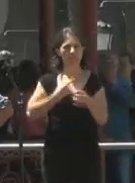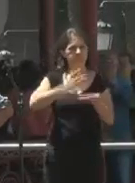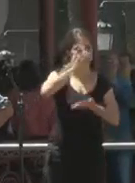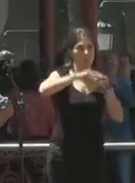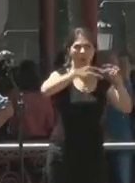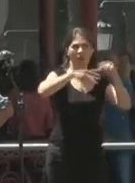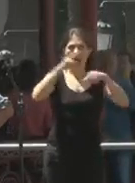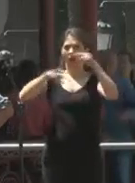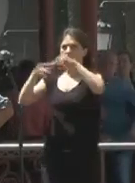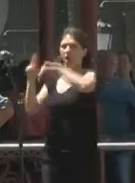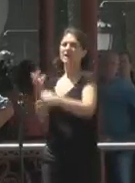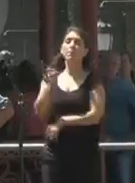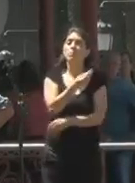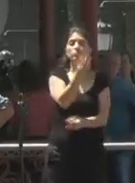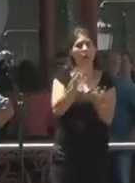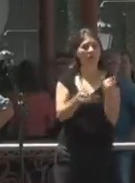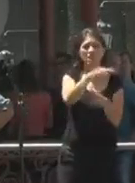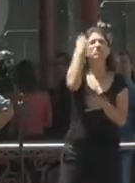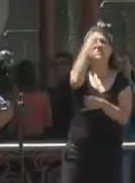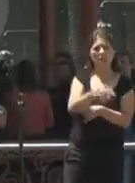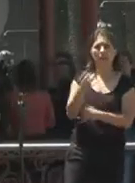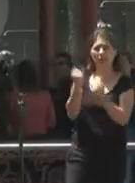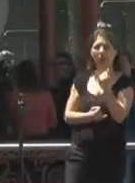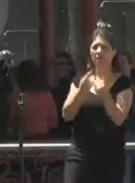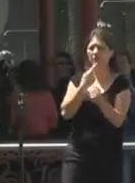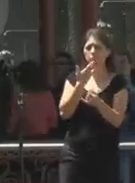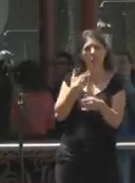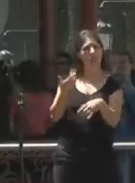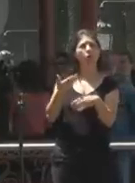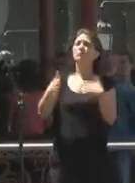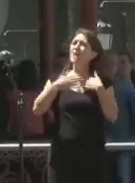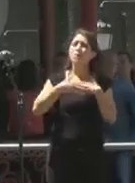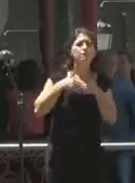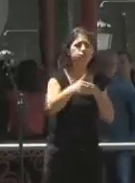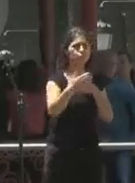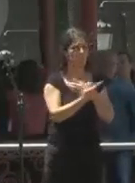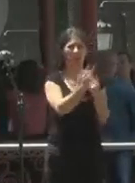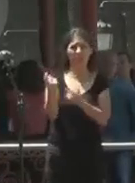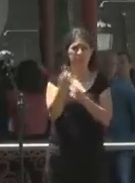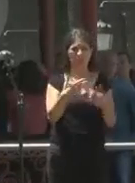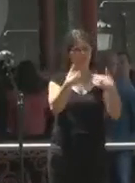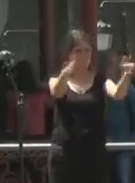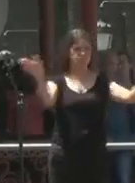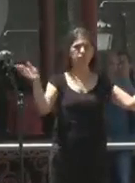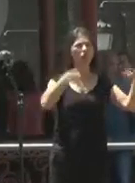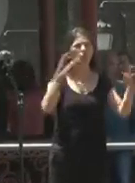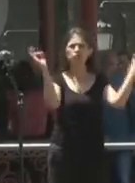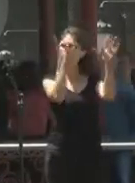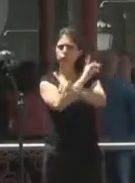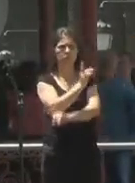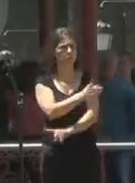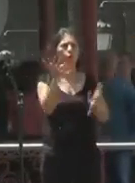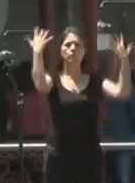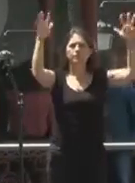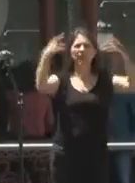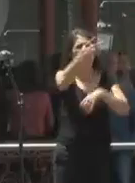y muchos de ellos son ya conscientes de que hay que abrirle las puertas al futuro. Nosotros no nos vamos a confundir. Esa gente,